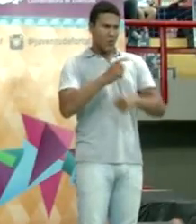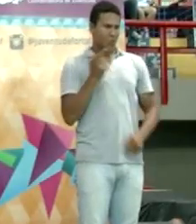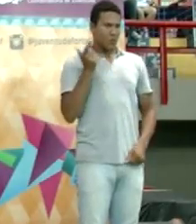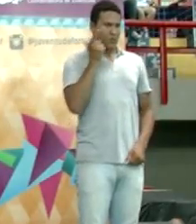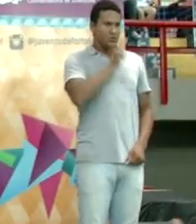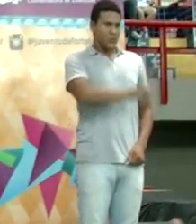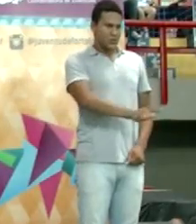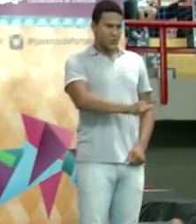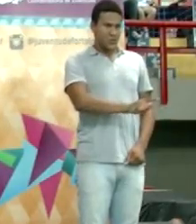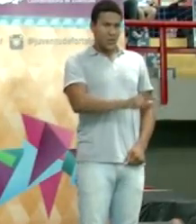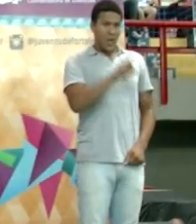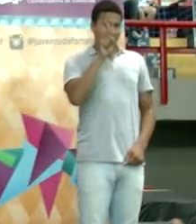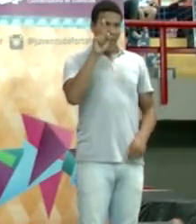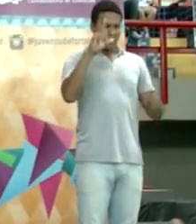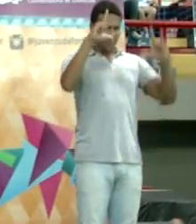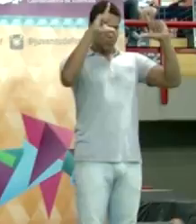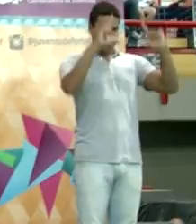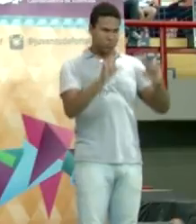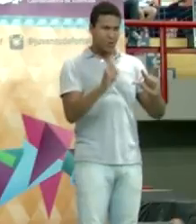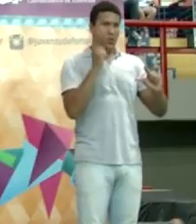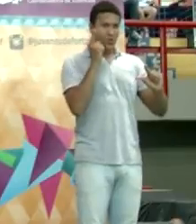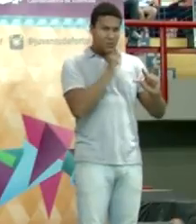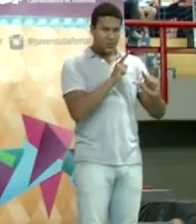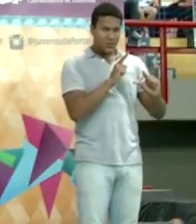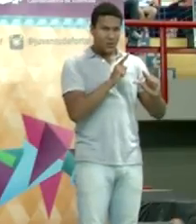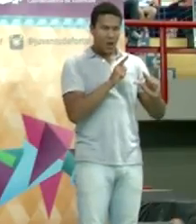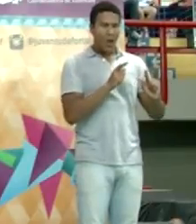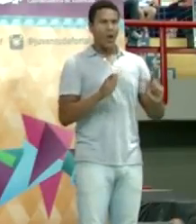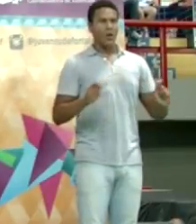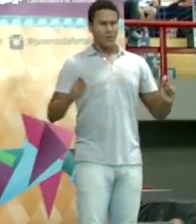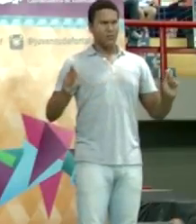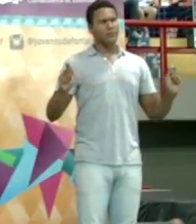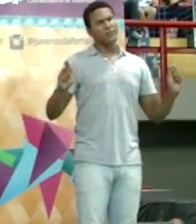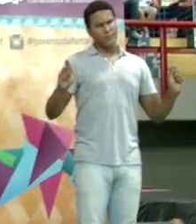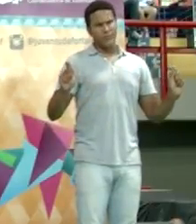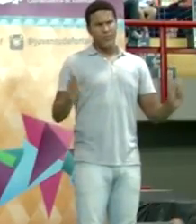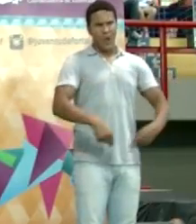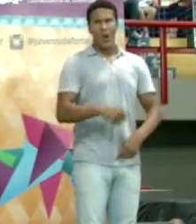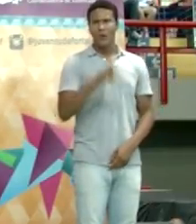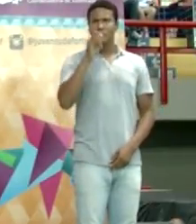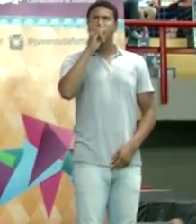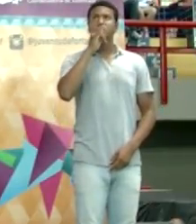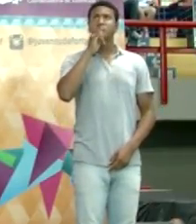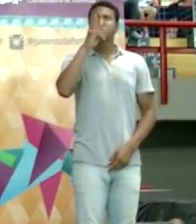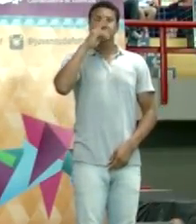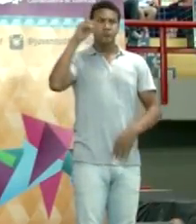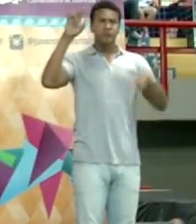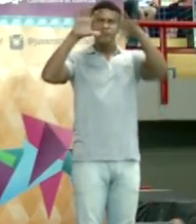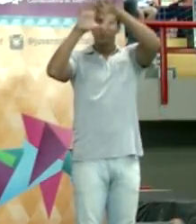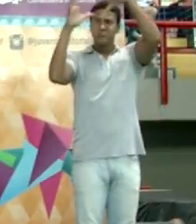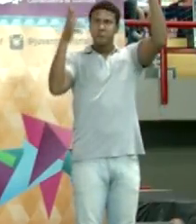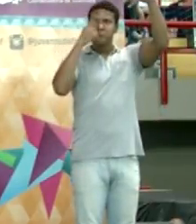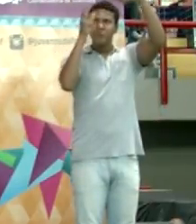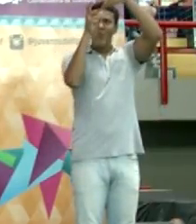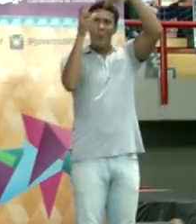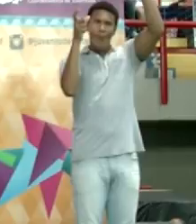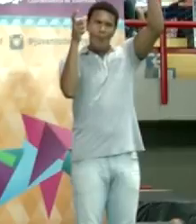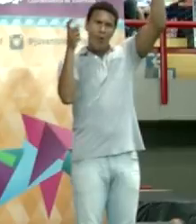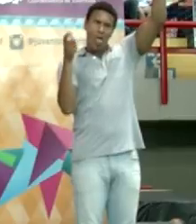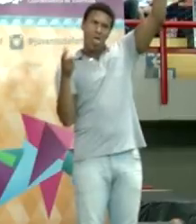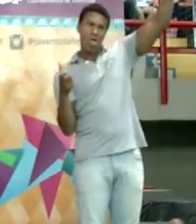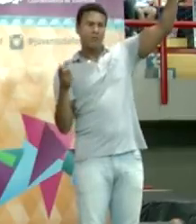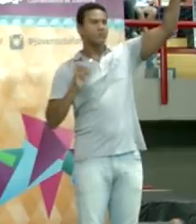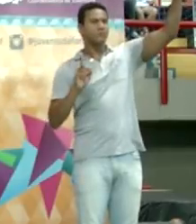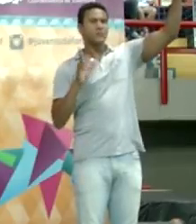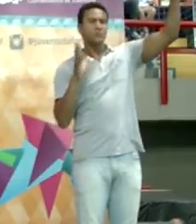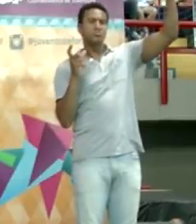mundo, pessoal, aí sim a gente pode ter realmente uma diminuição da intensificação do efeito estufa. Qualquer